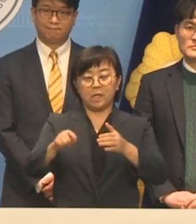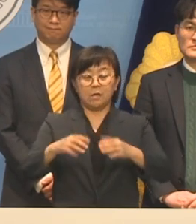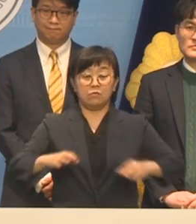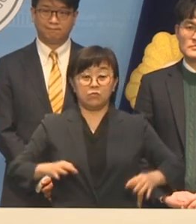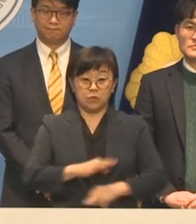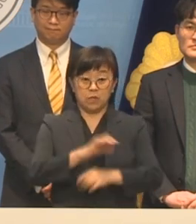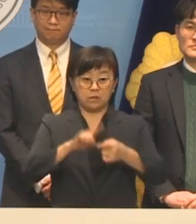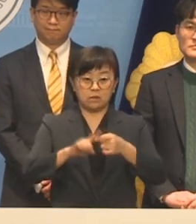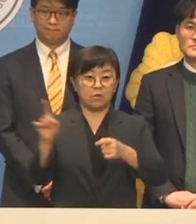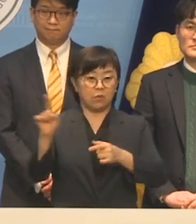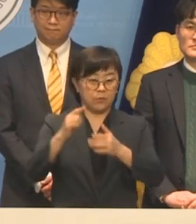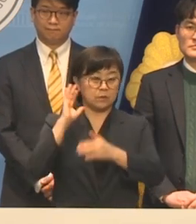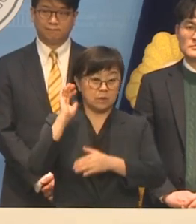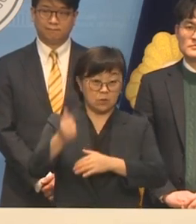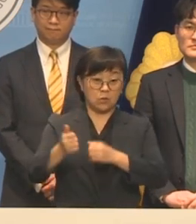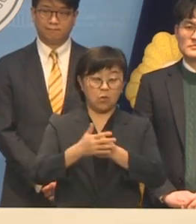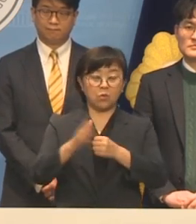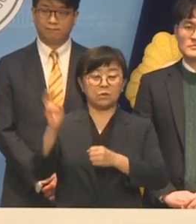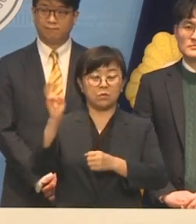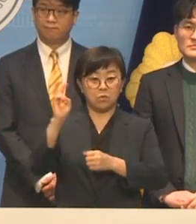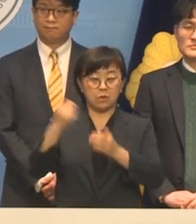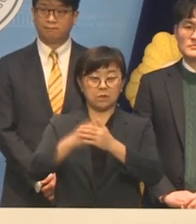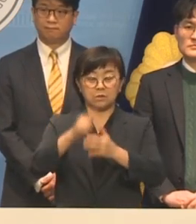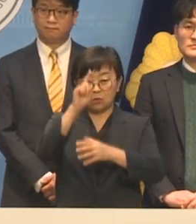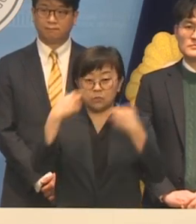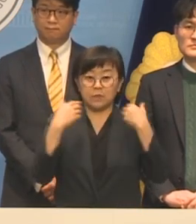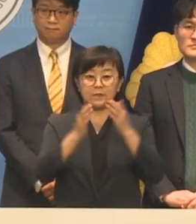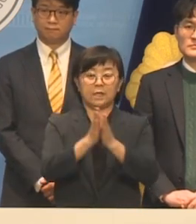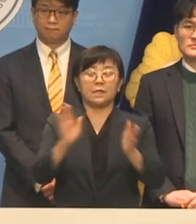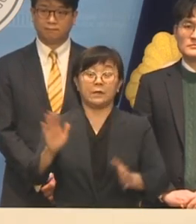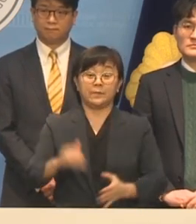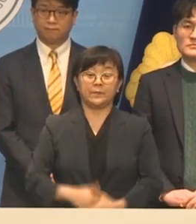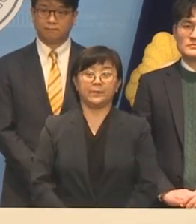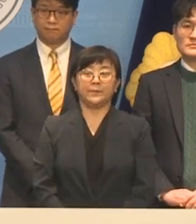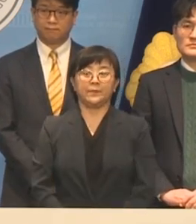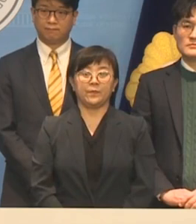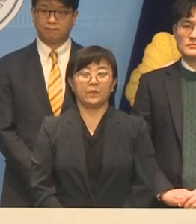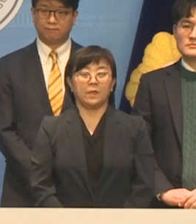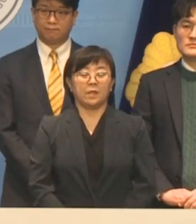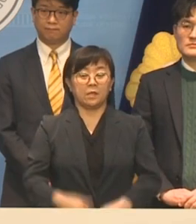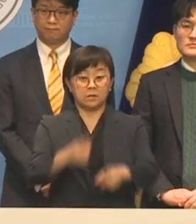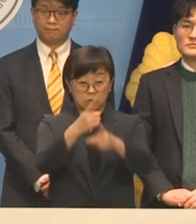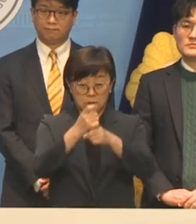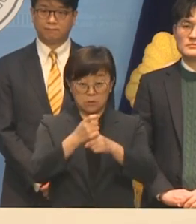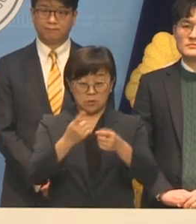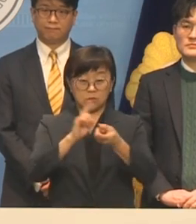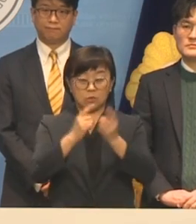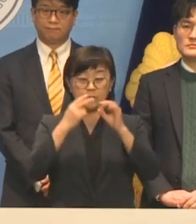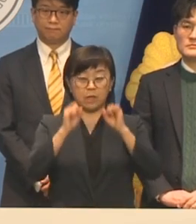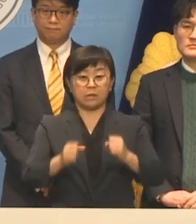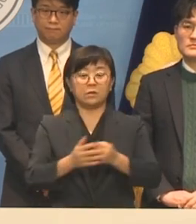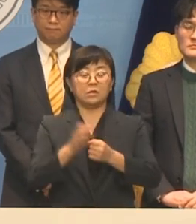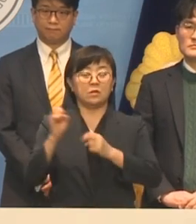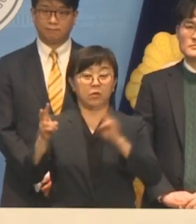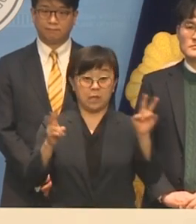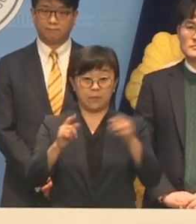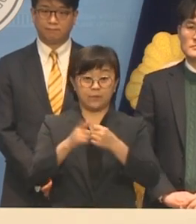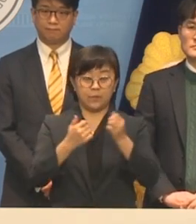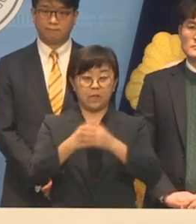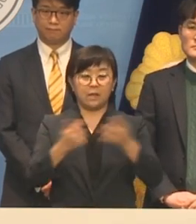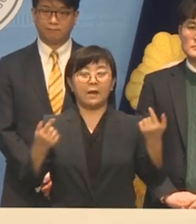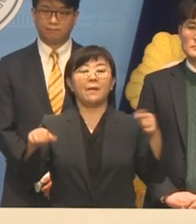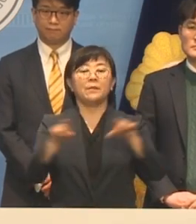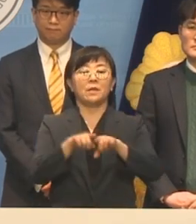불의는 어떤 대통령 혹은 어떤 정부가 시작한 것이 아닙니다. 적대적 공생을 하고 있는 거대 양당이